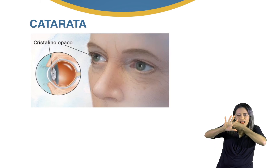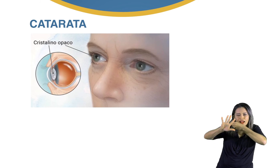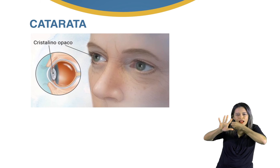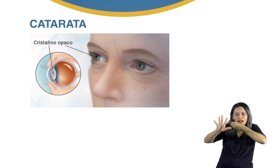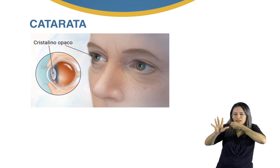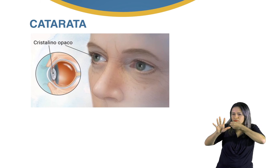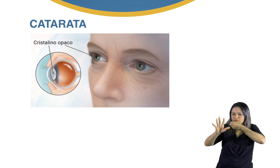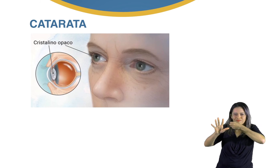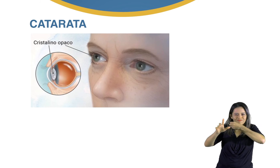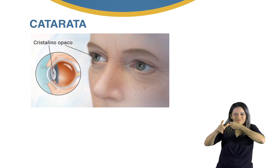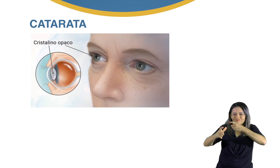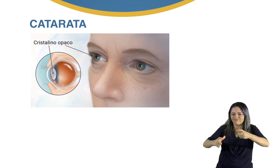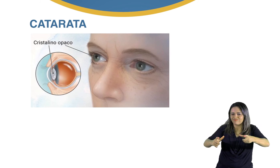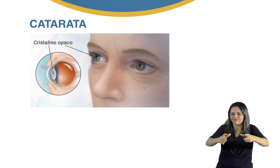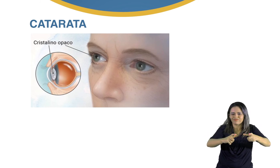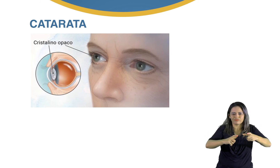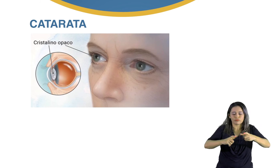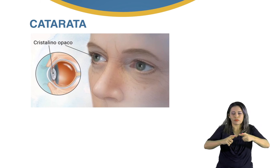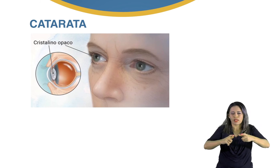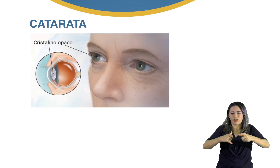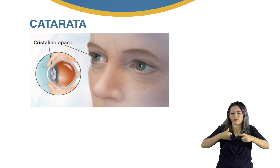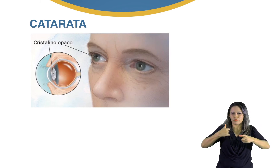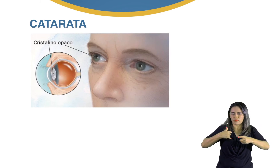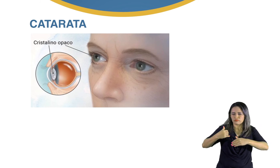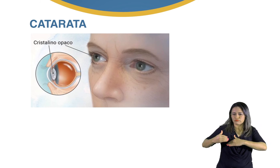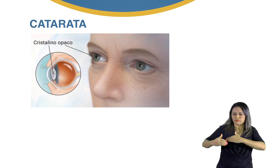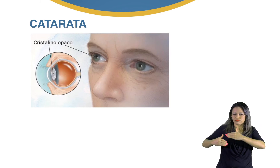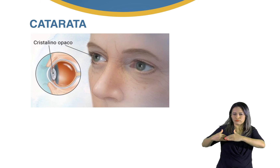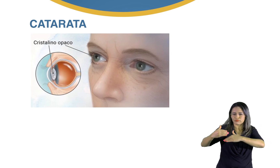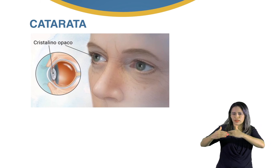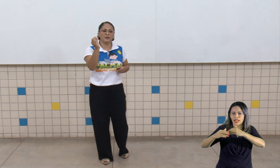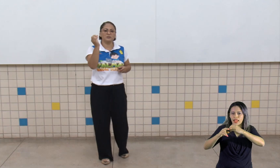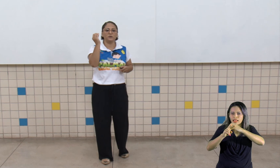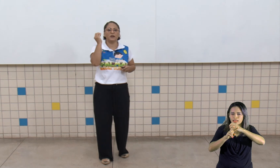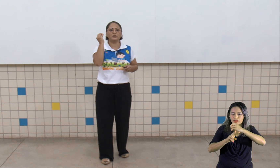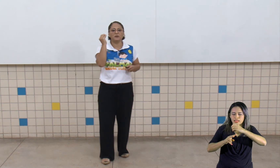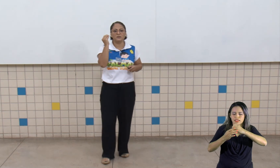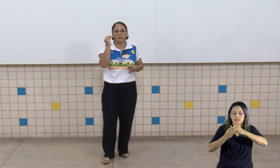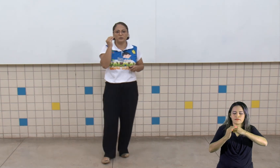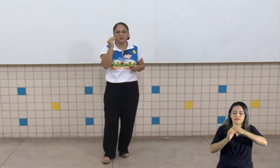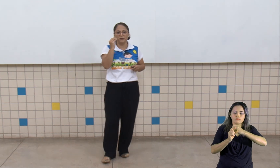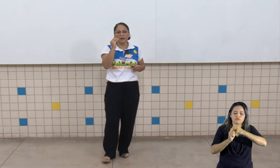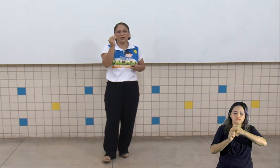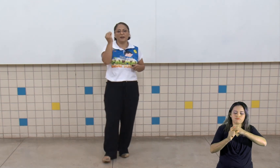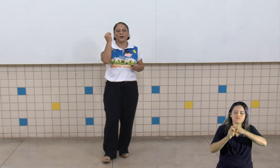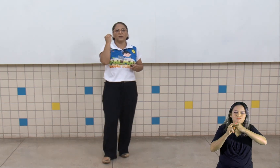local e conforme a idade, conforme o tempo, esse vidro vai ficando mais espesso e a